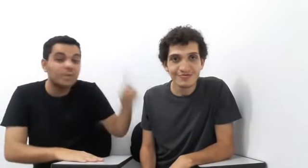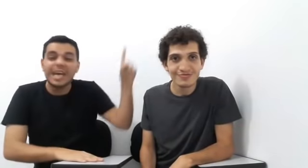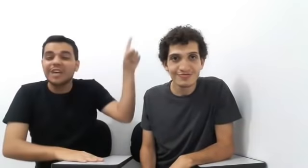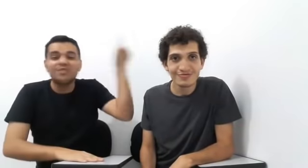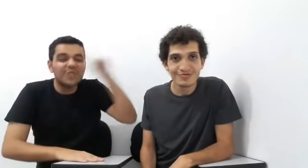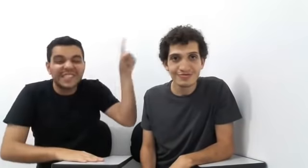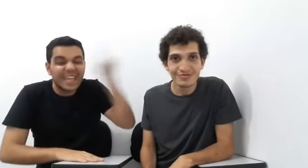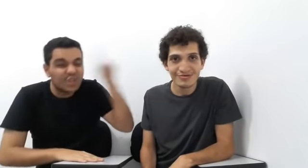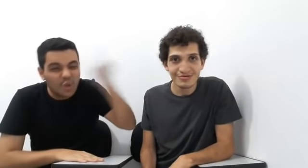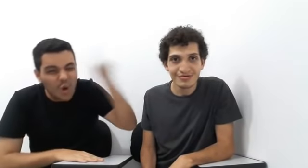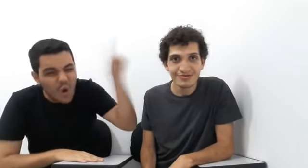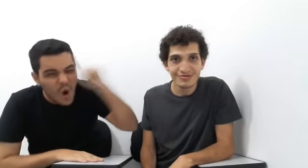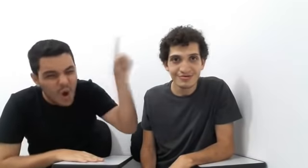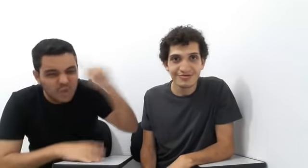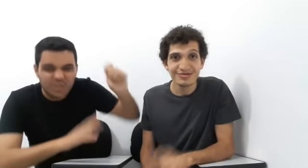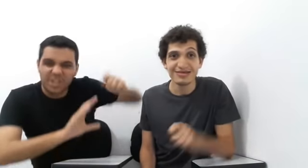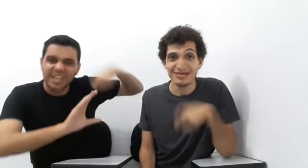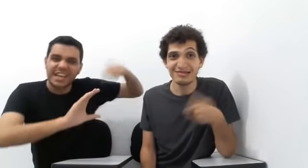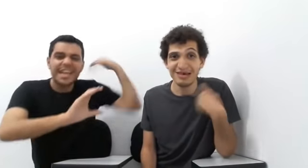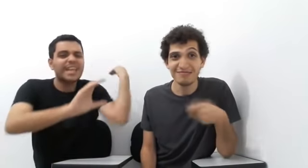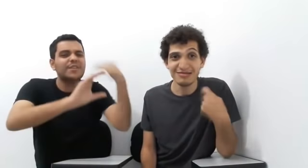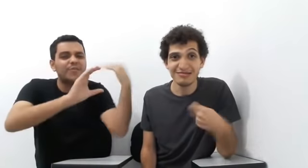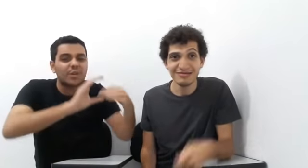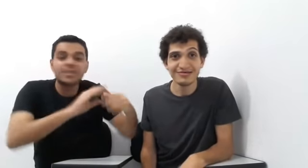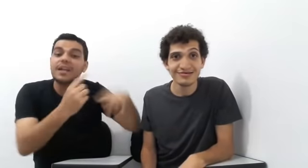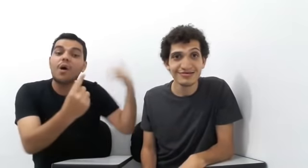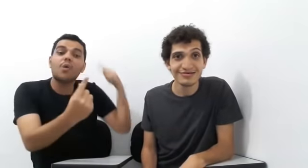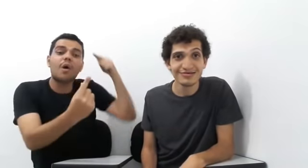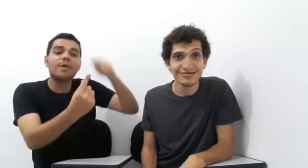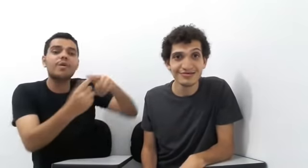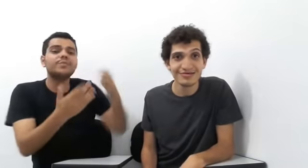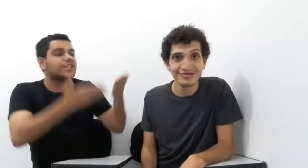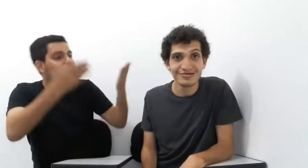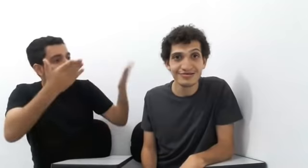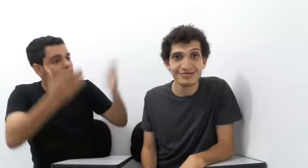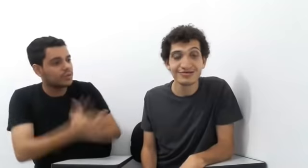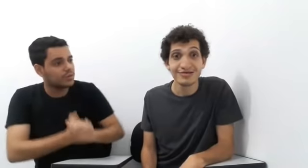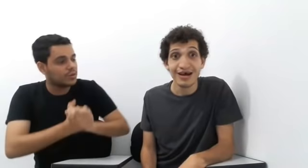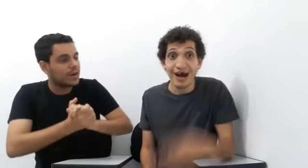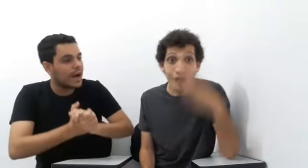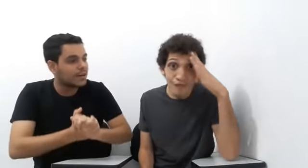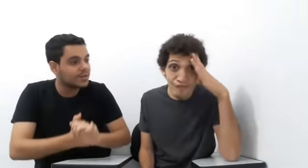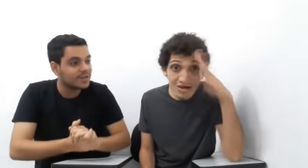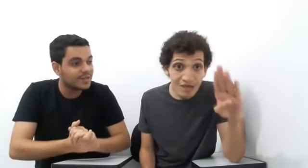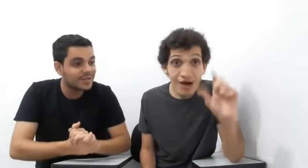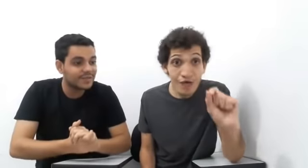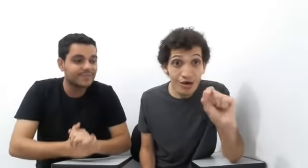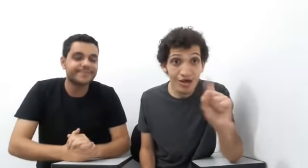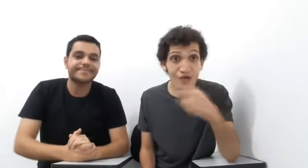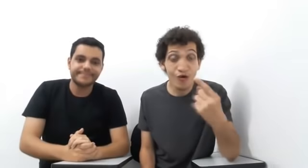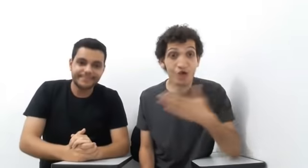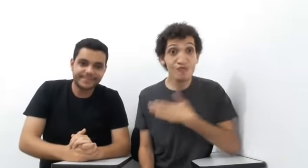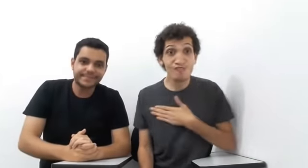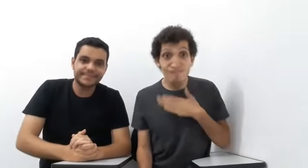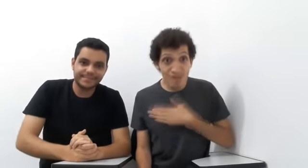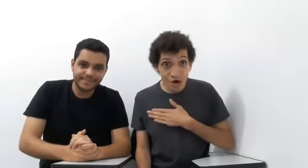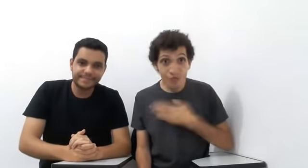de você todo dia enviar um sinal. Qual que é o objetivo disso tudo, Carlos? Principal é, meu